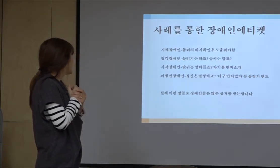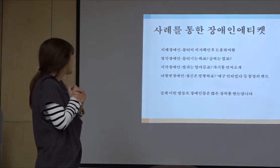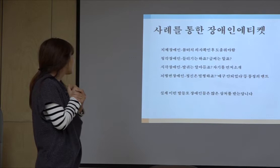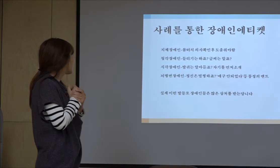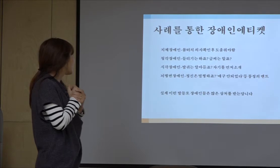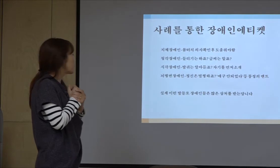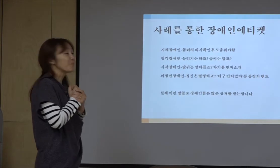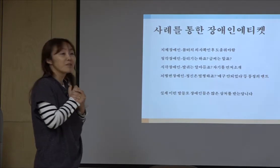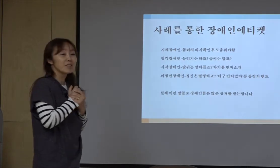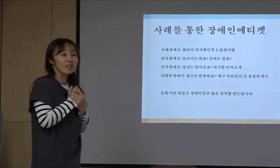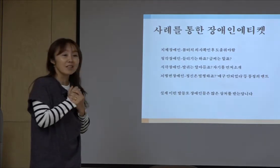그리고 내병변